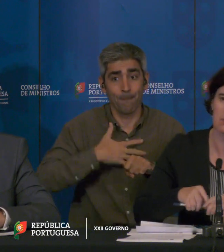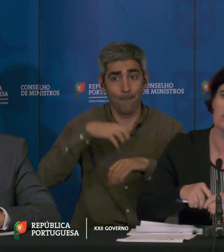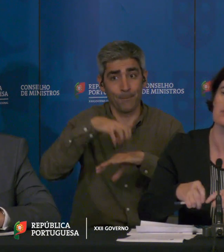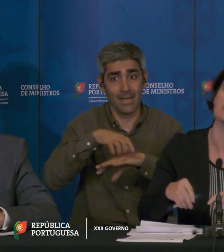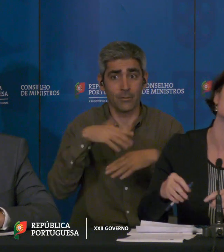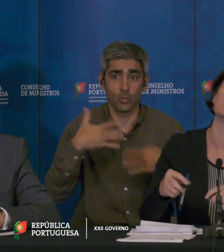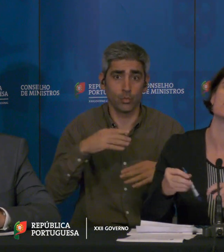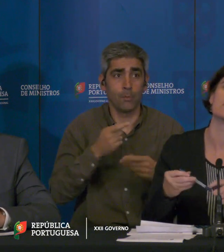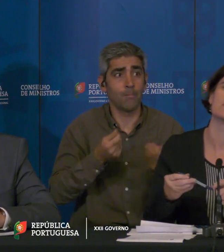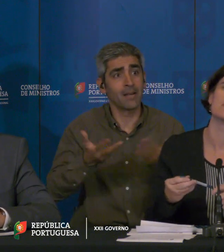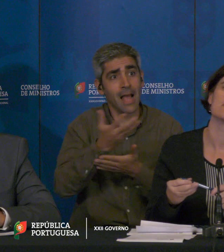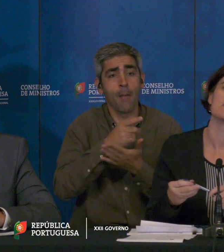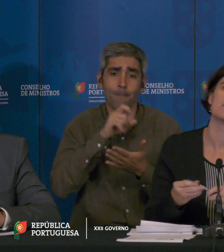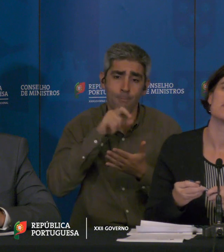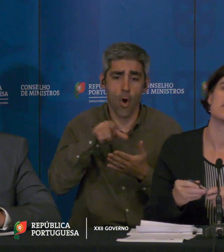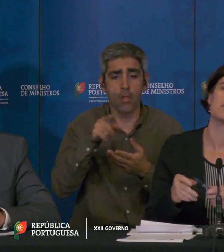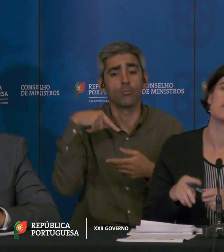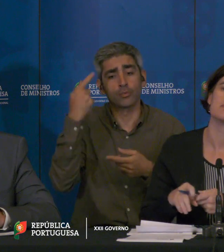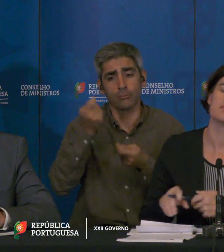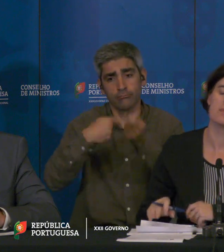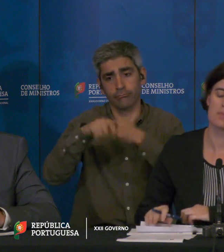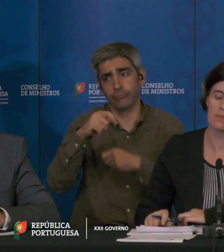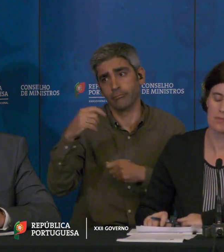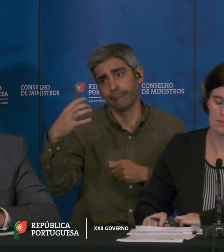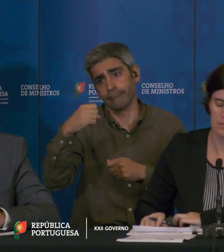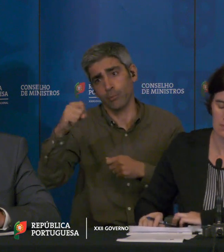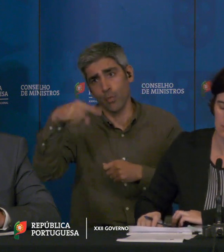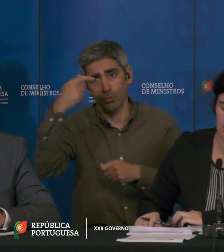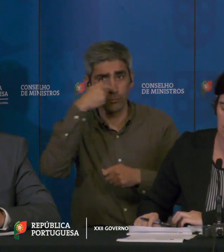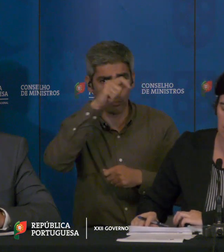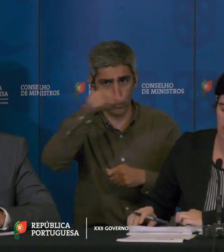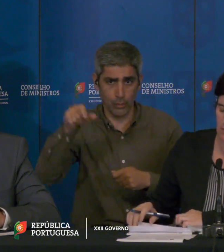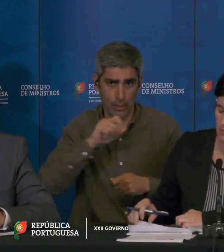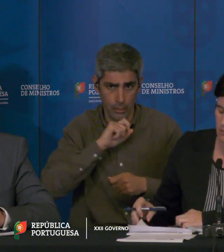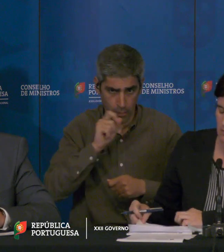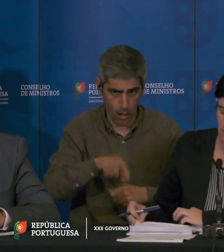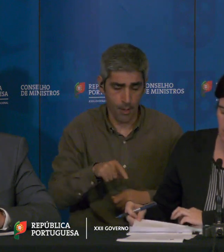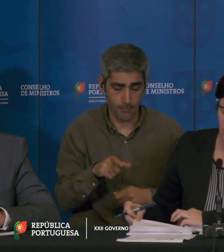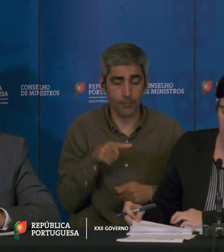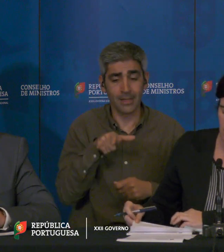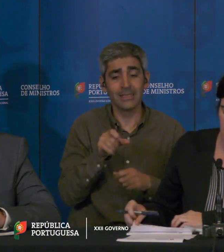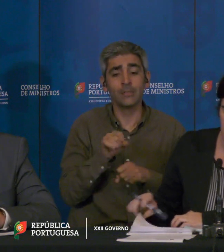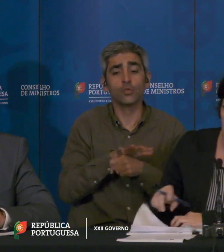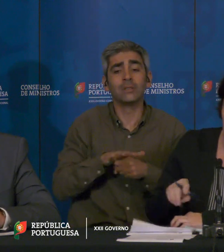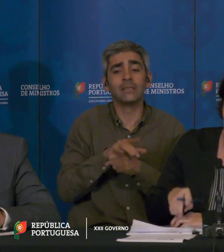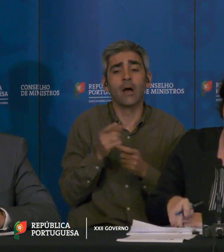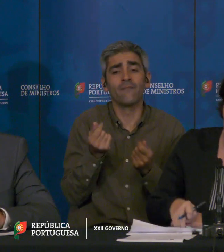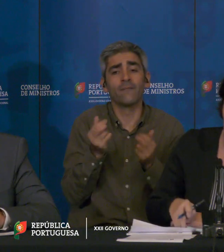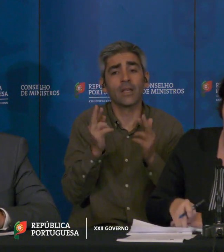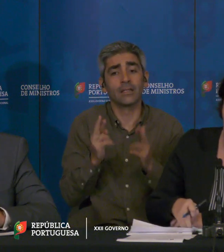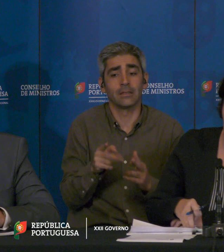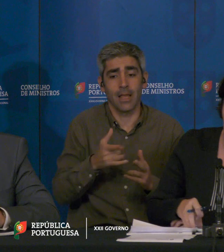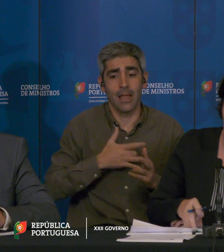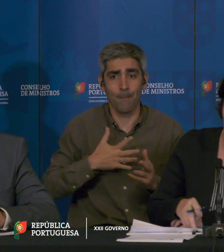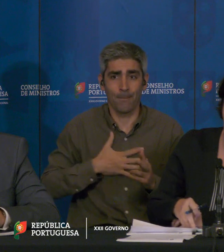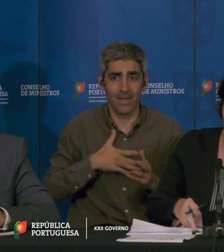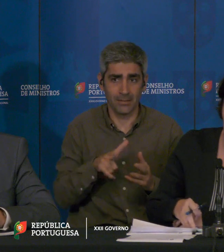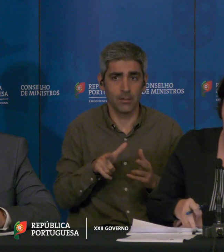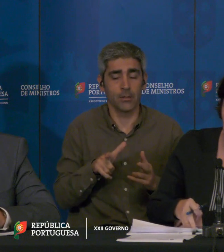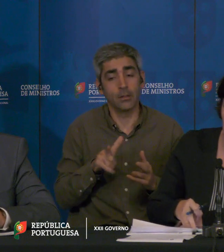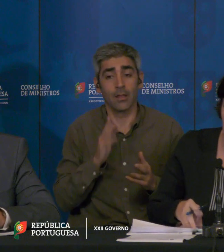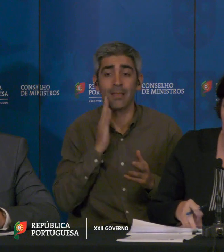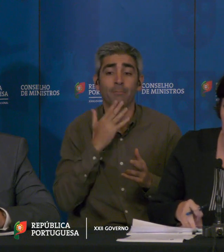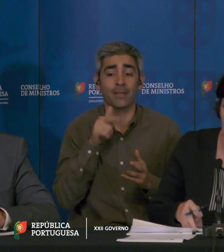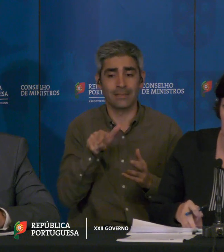essa possibilidade. Queria ainda referir que a situação financeira da empresa, neste momento, está, em função